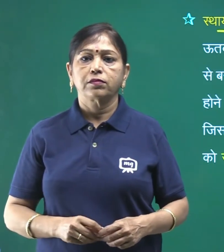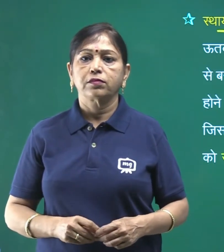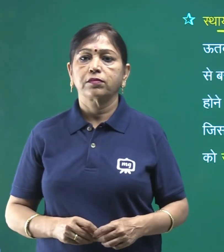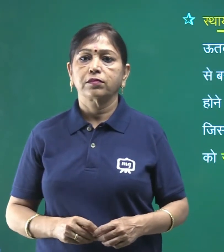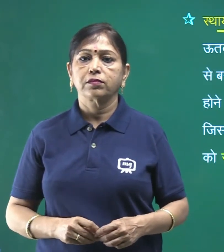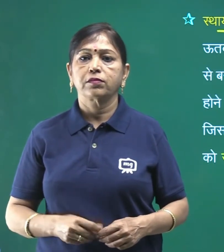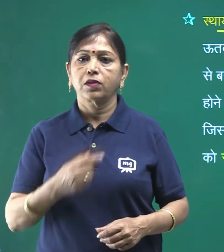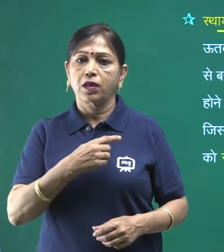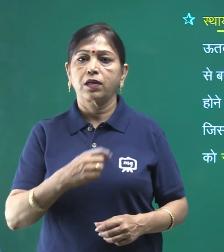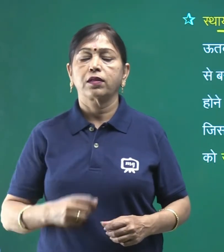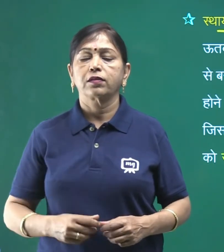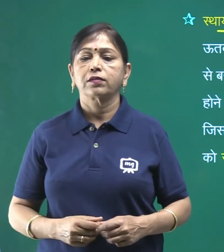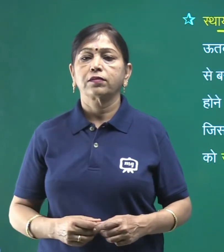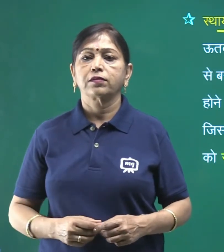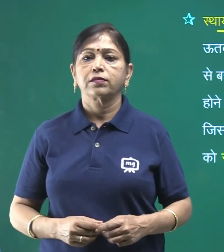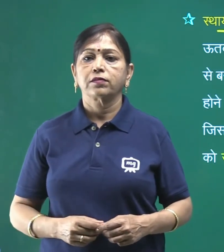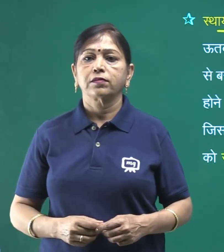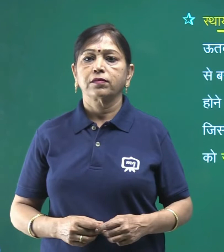यह